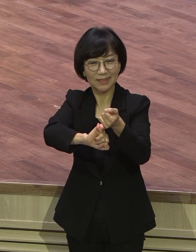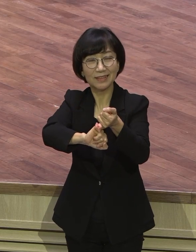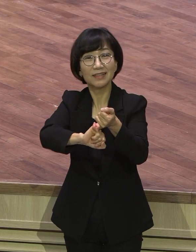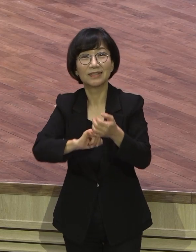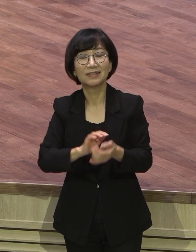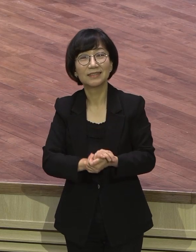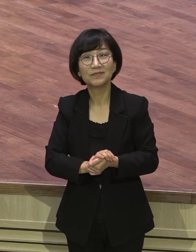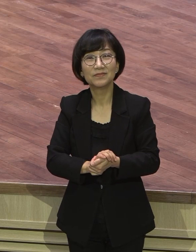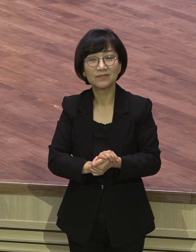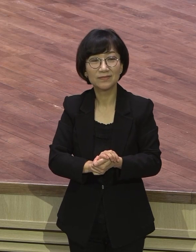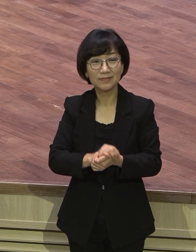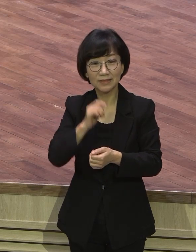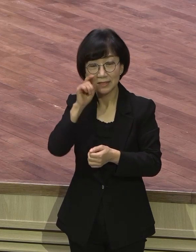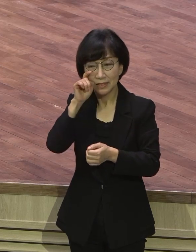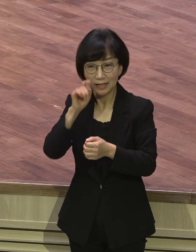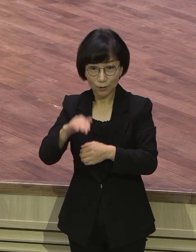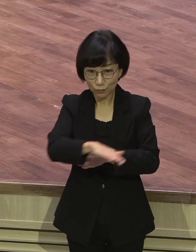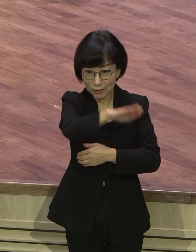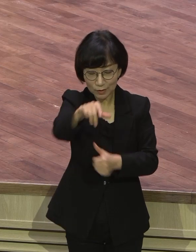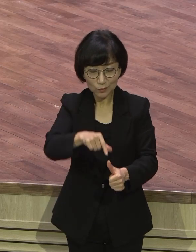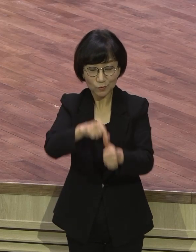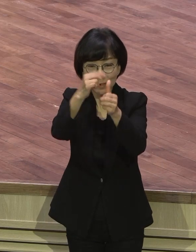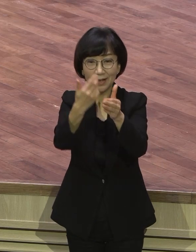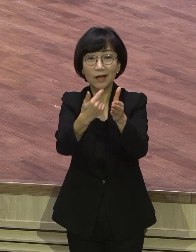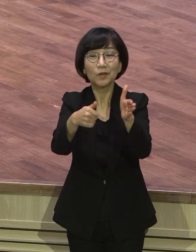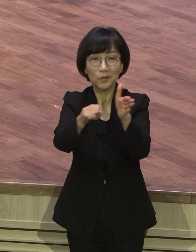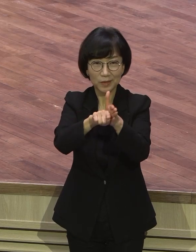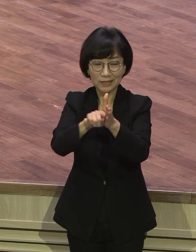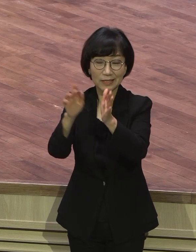구원할 구원자가 온다라는 메시지예요.